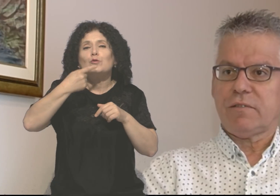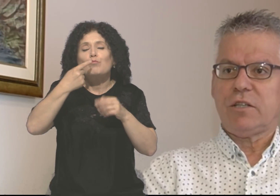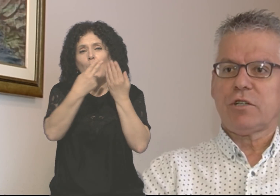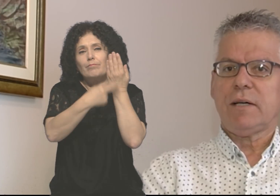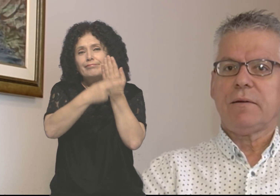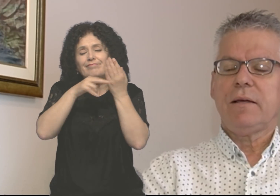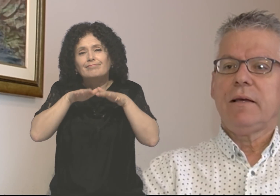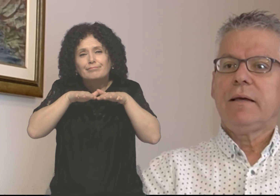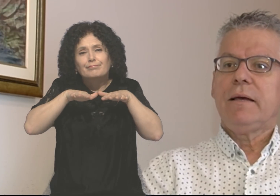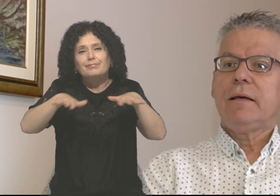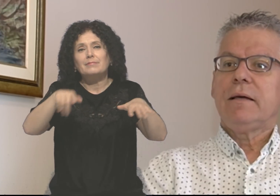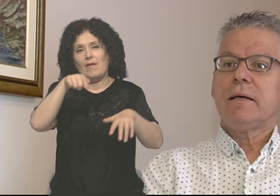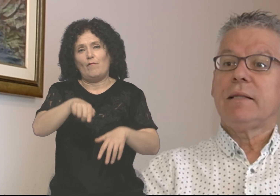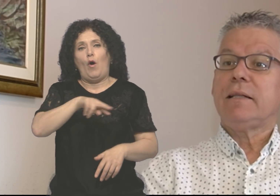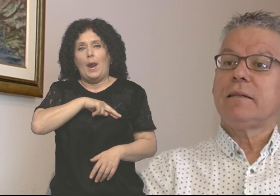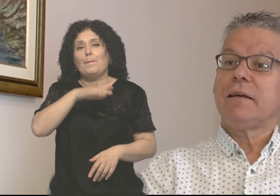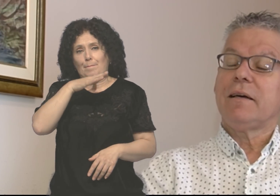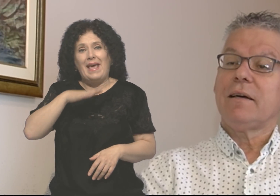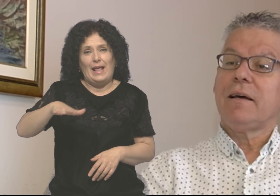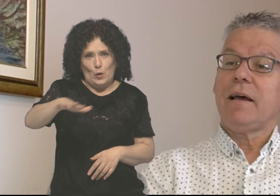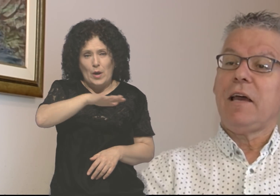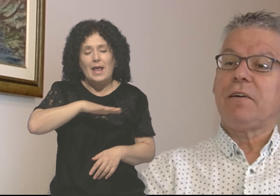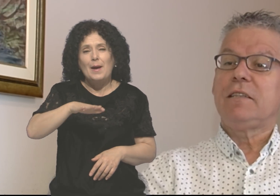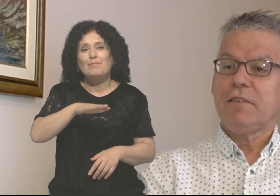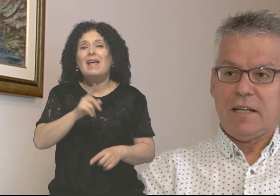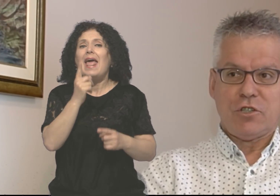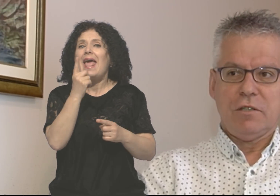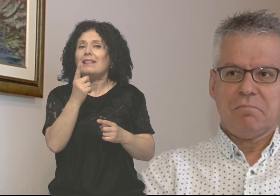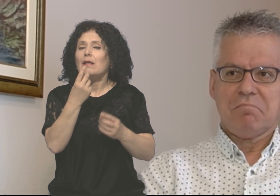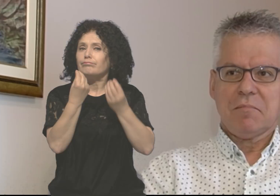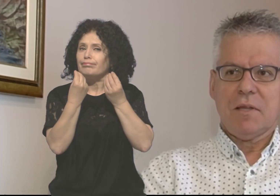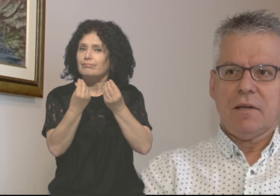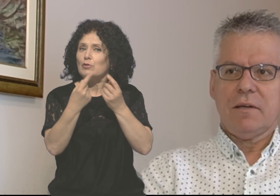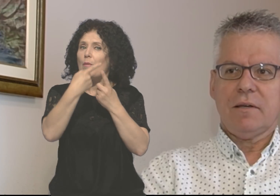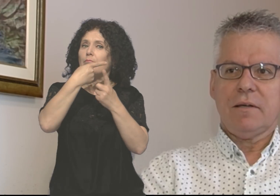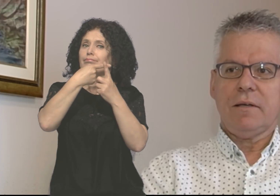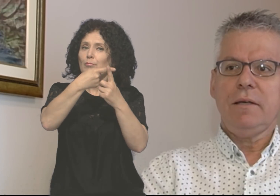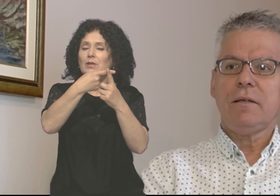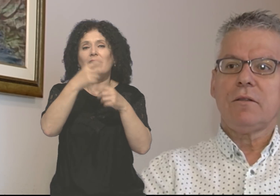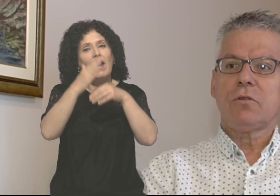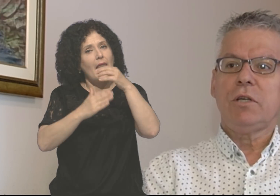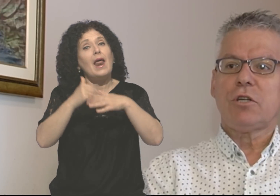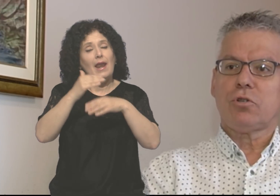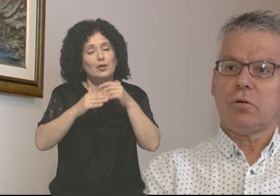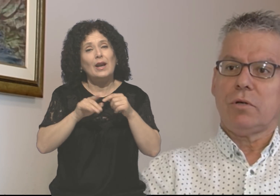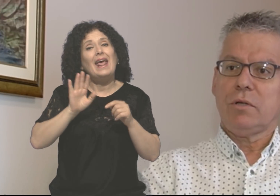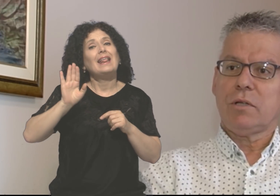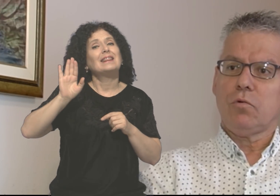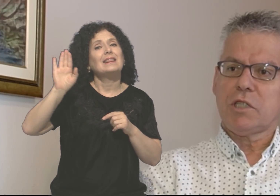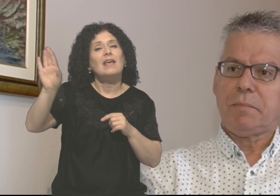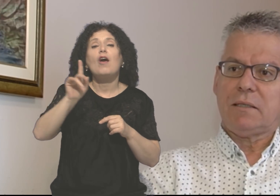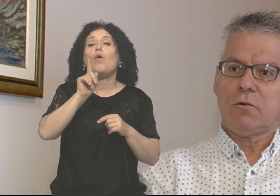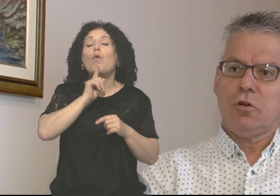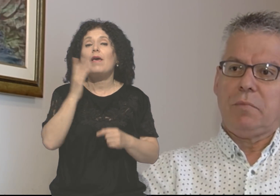на нашава држава, на еден ефективен начин и тие што